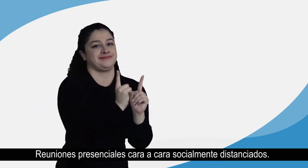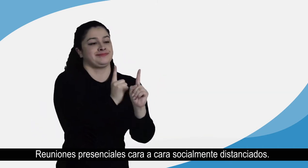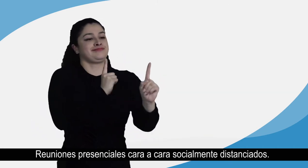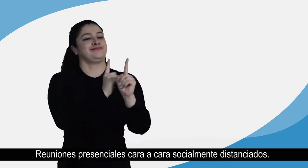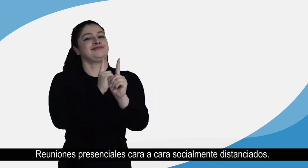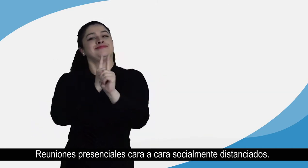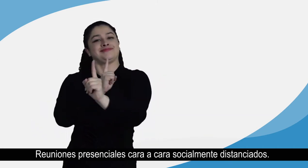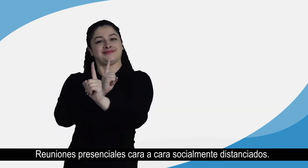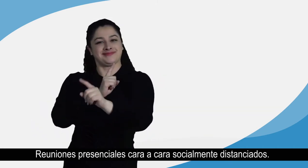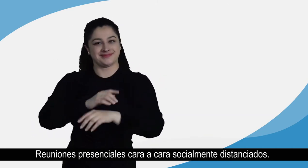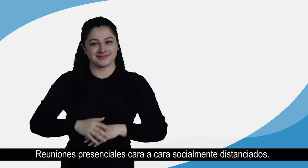distanciados